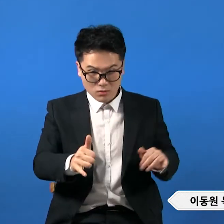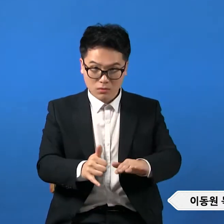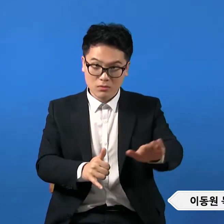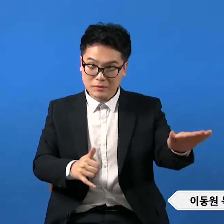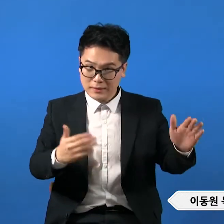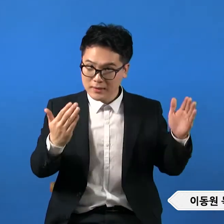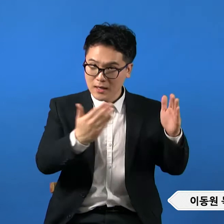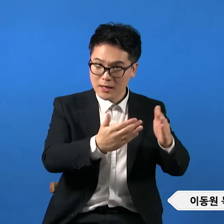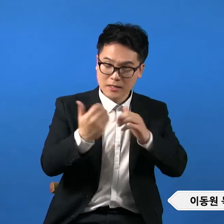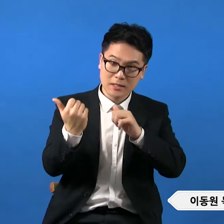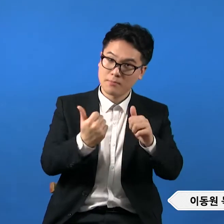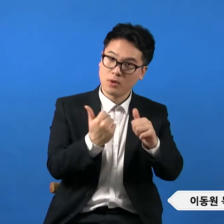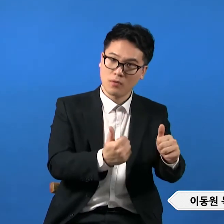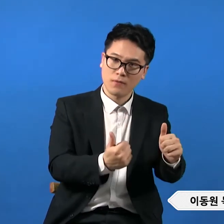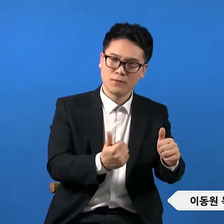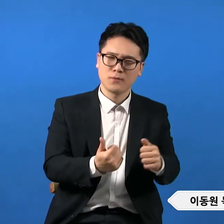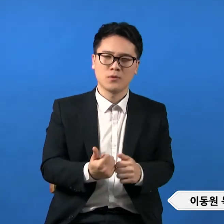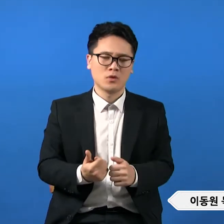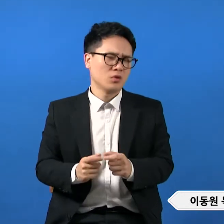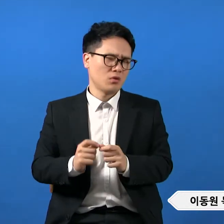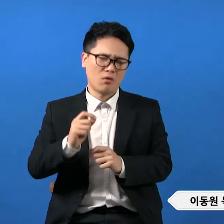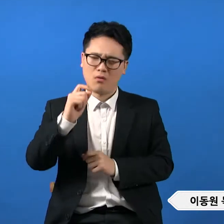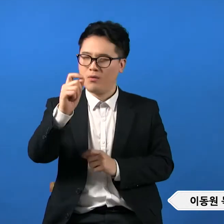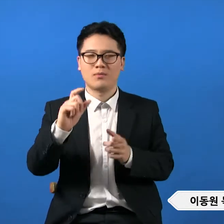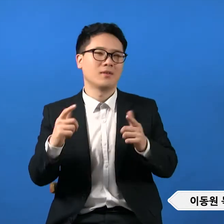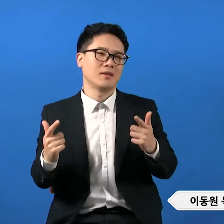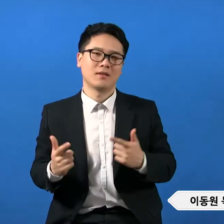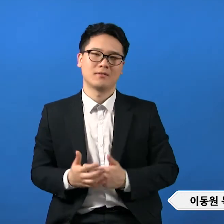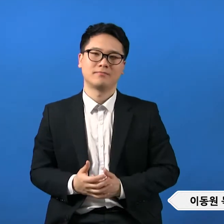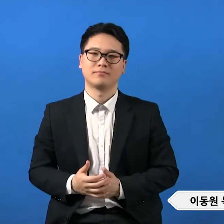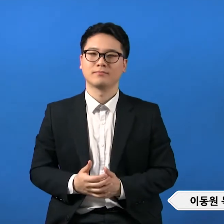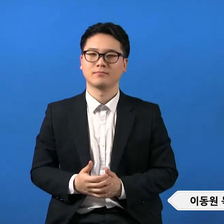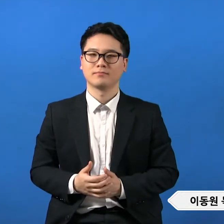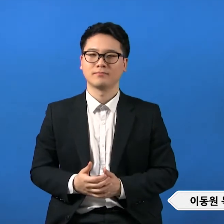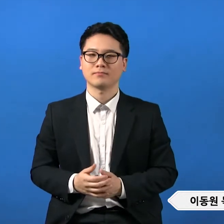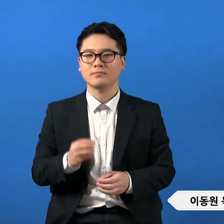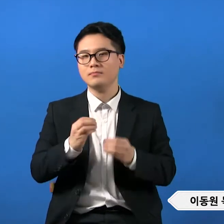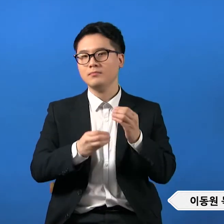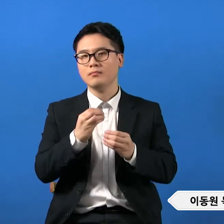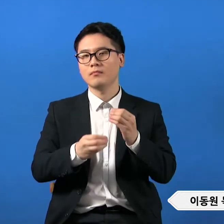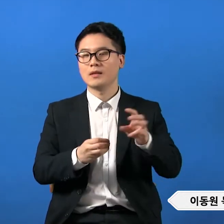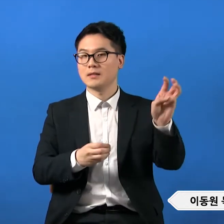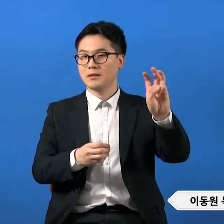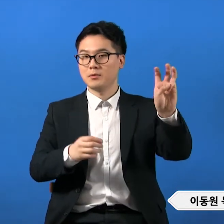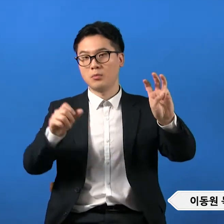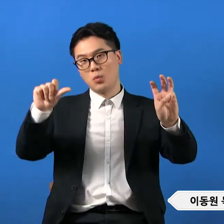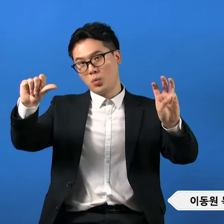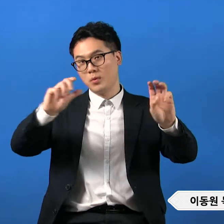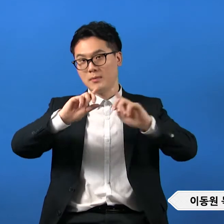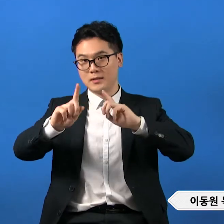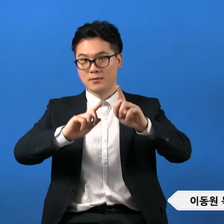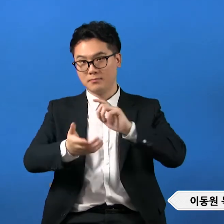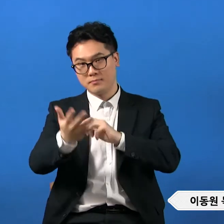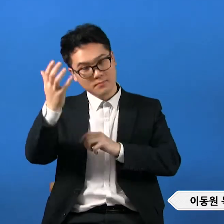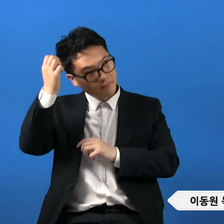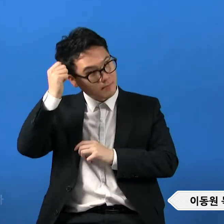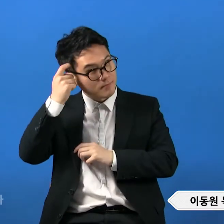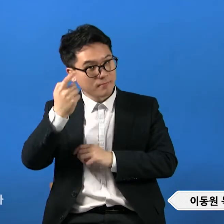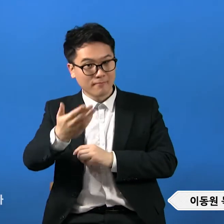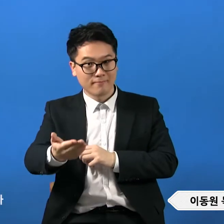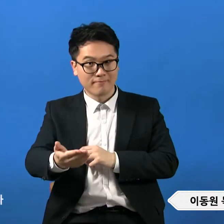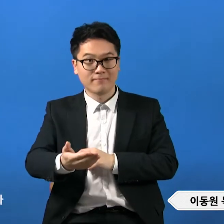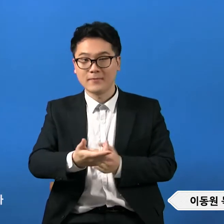그렇습니다. 시편 30편 5절의 말씀을 혹시 기억하시나요? 참 귀한 말씀이에요.